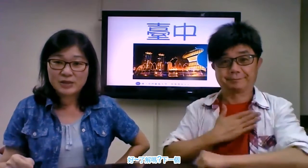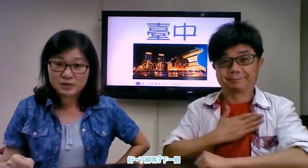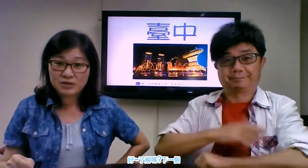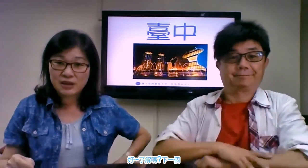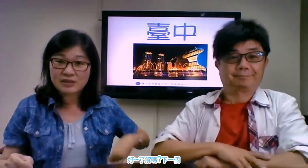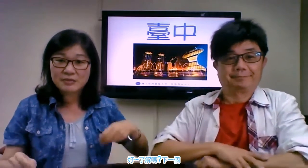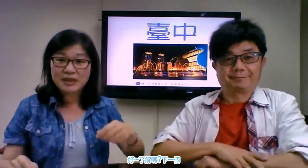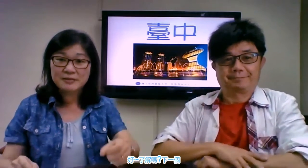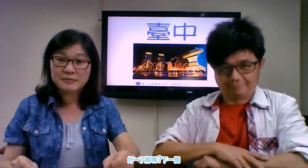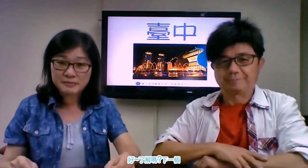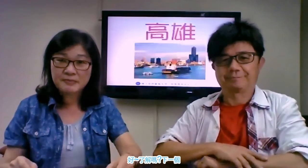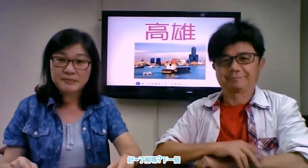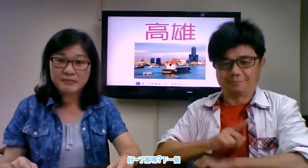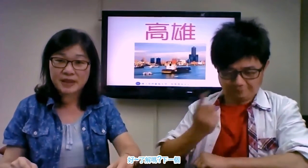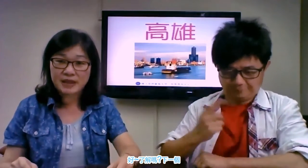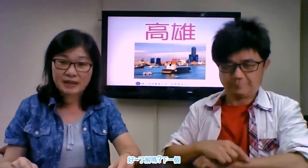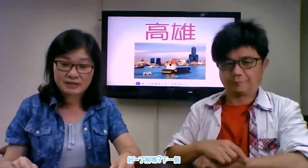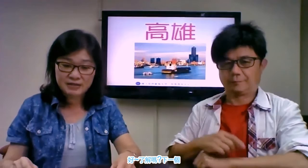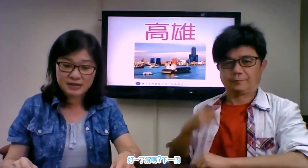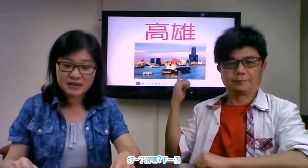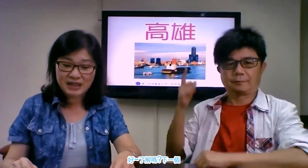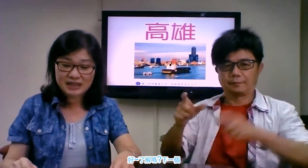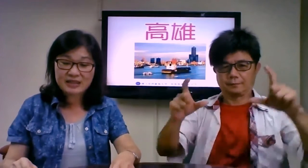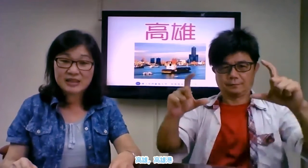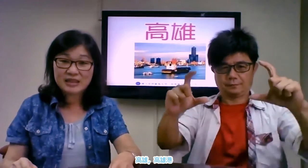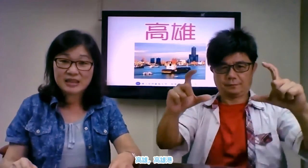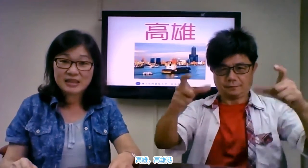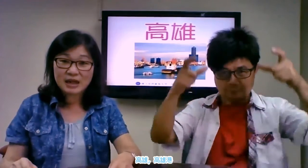台中，了解吗？好，下一个，